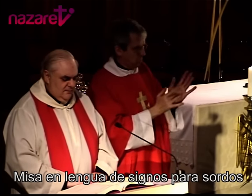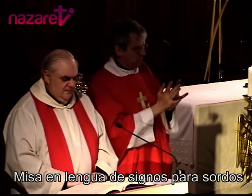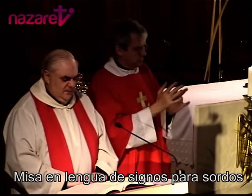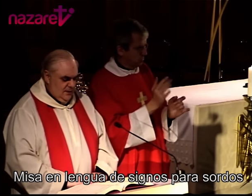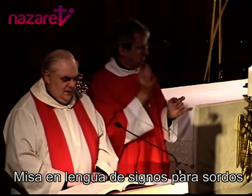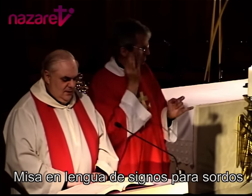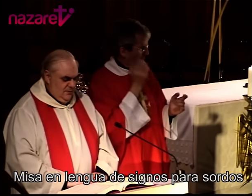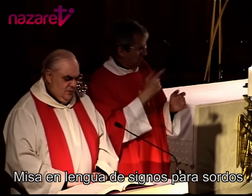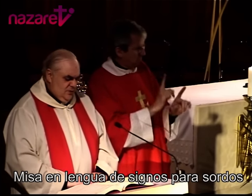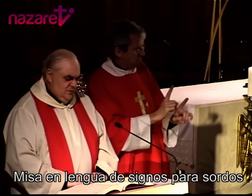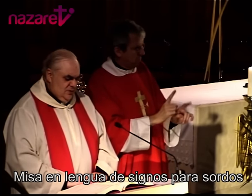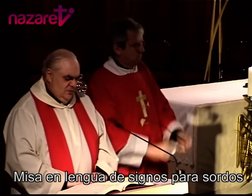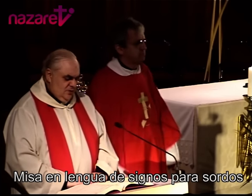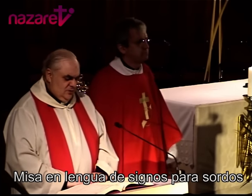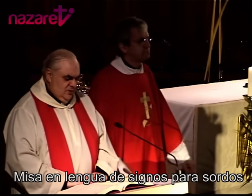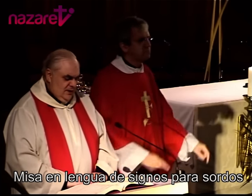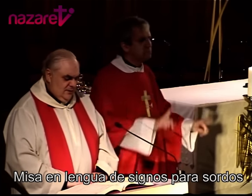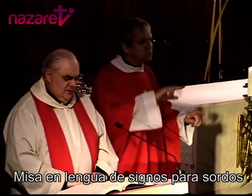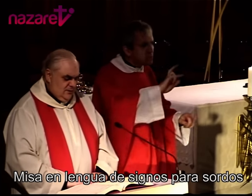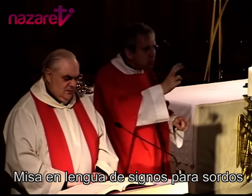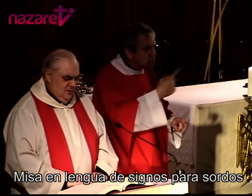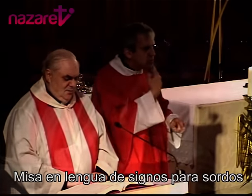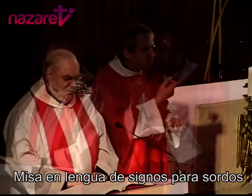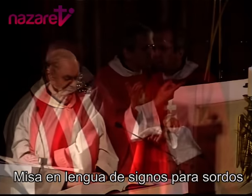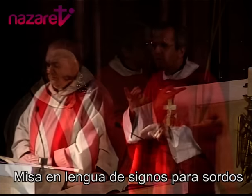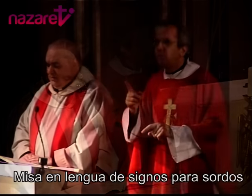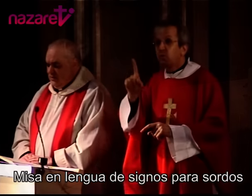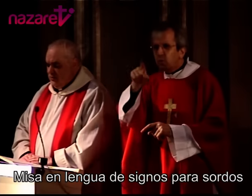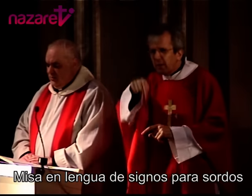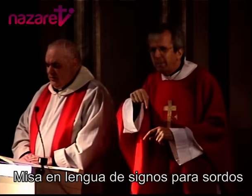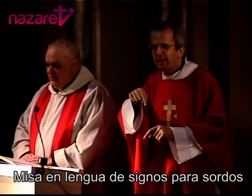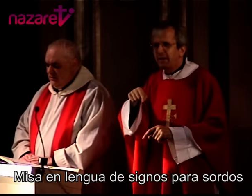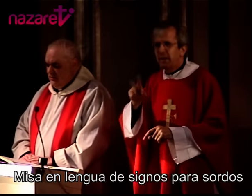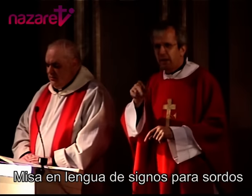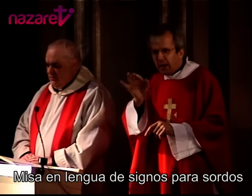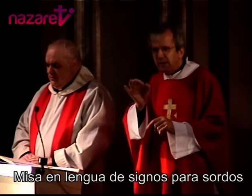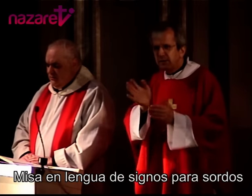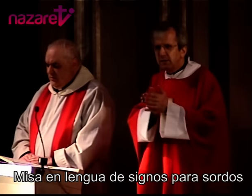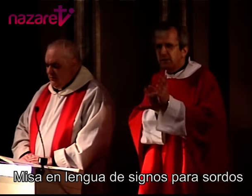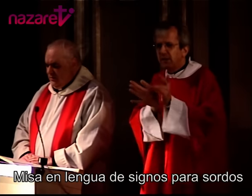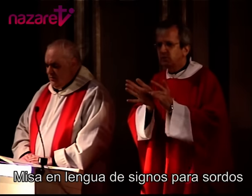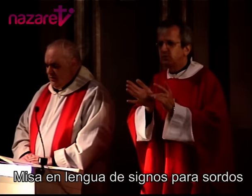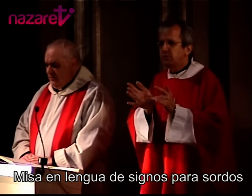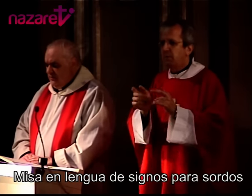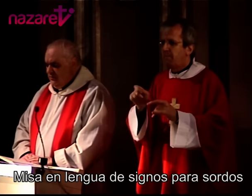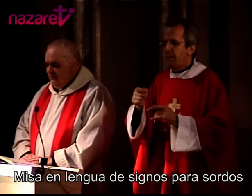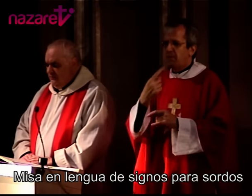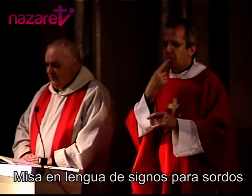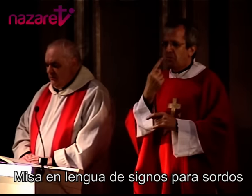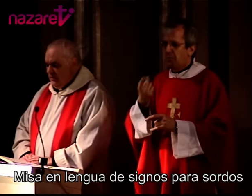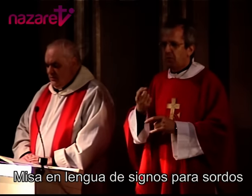mujer». Poco después lo vio otro y le dijo: «Tú también eres uno de ellos». Pero Pedro